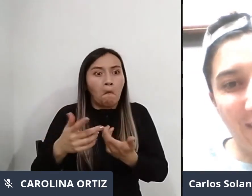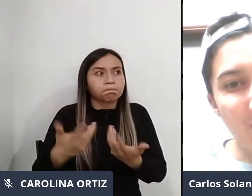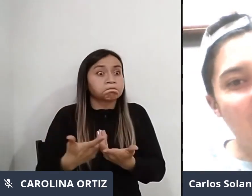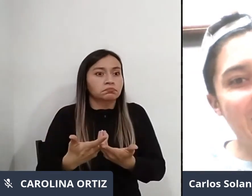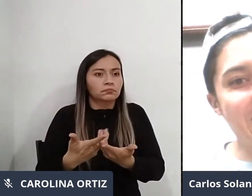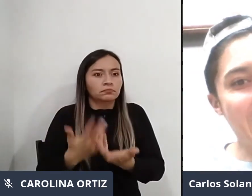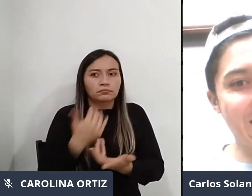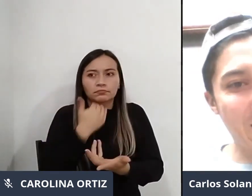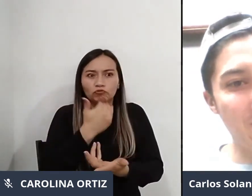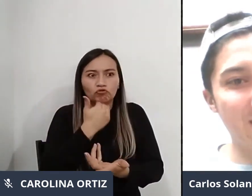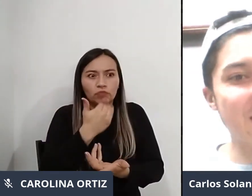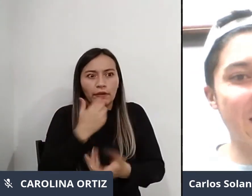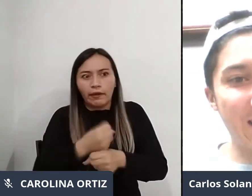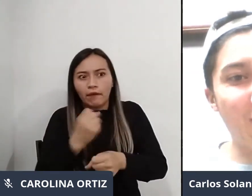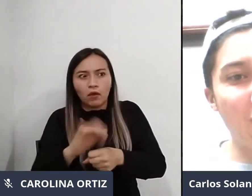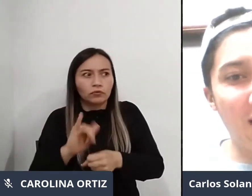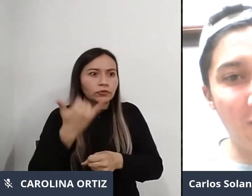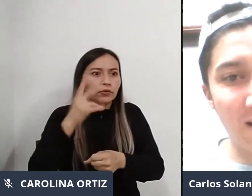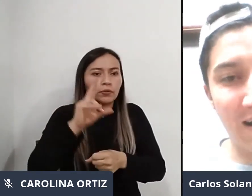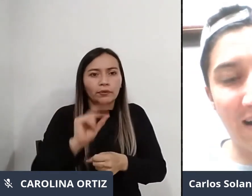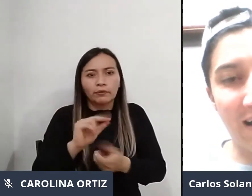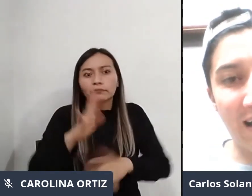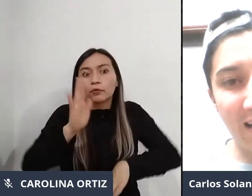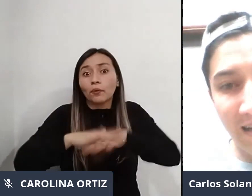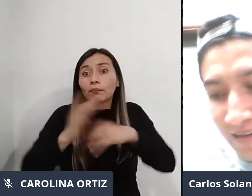tienen cómo conectarse ni siquiera